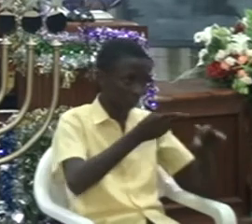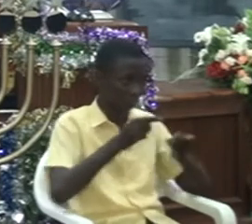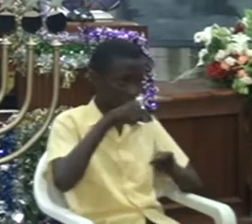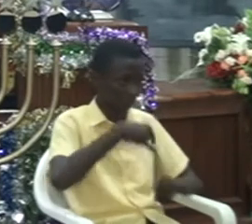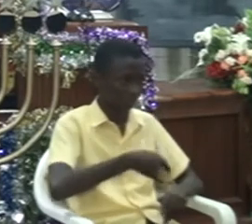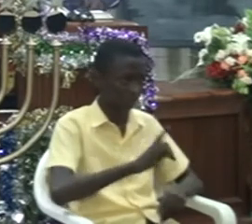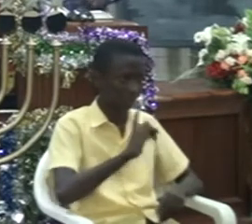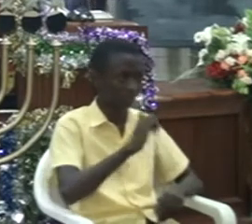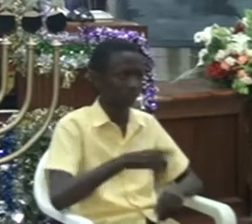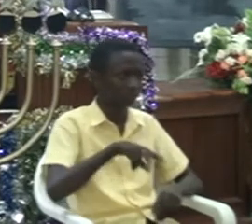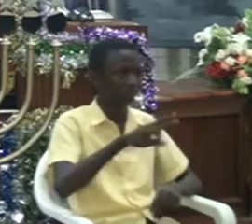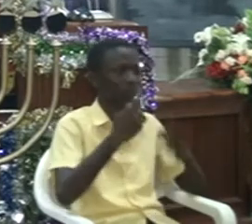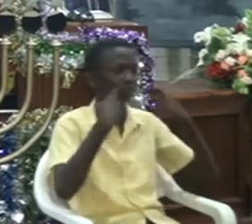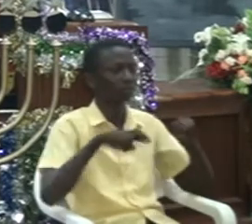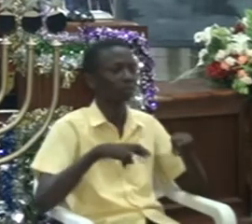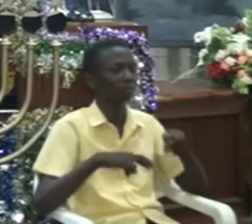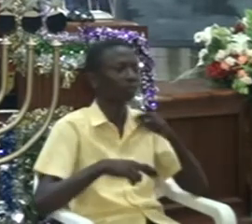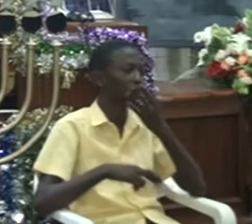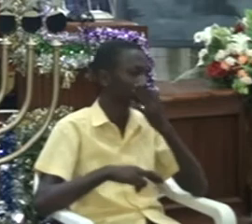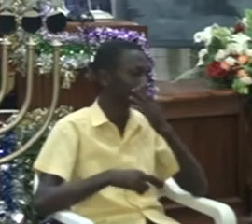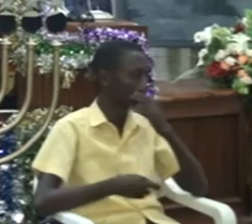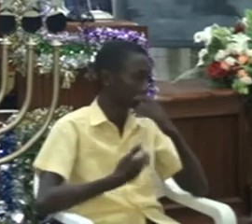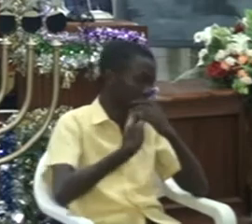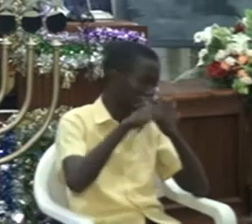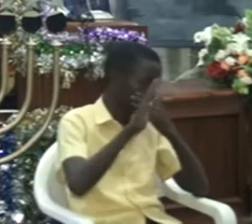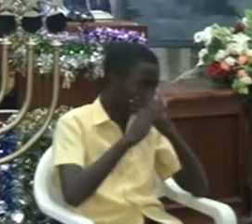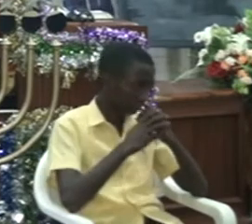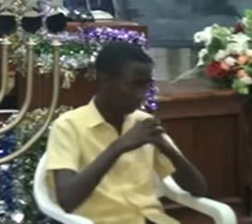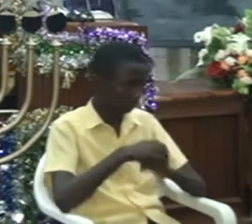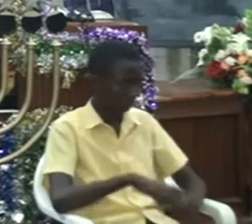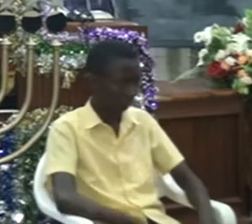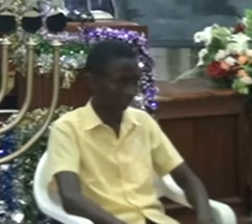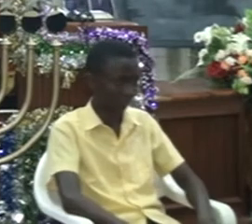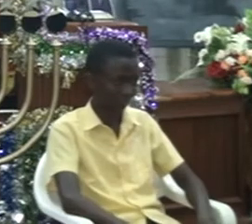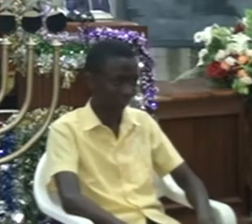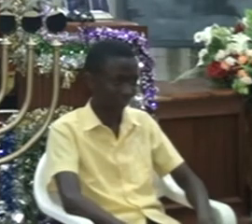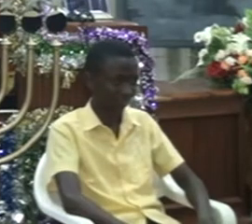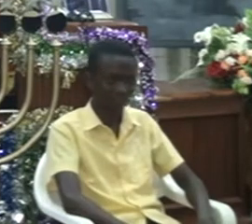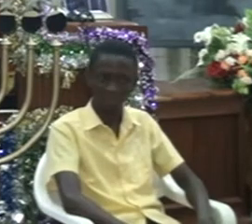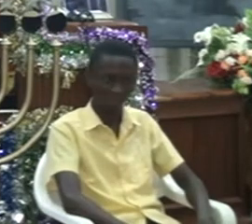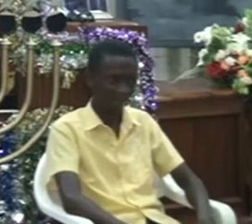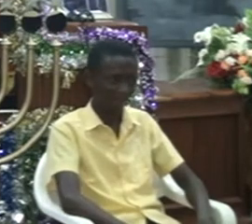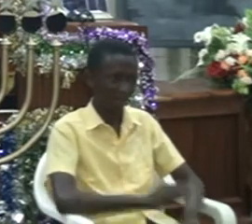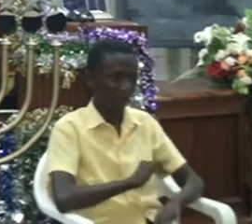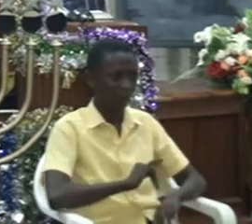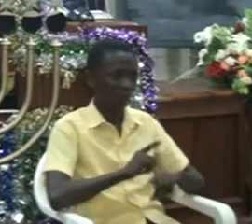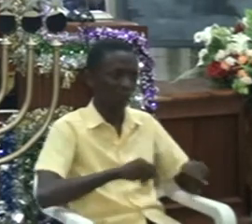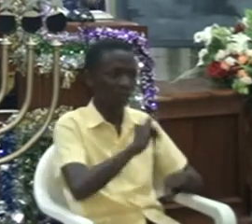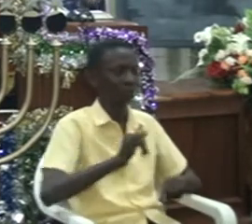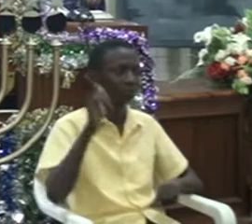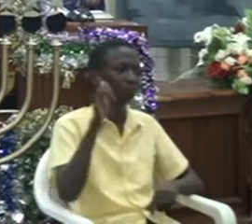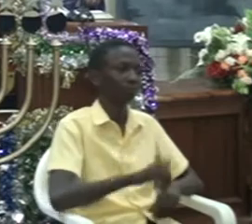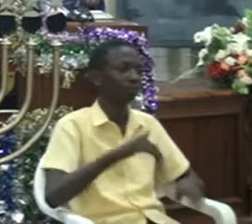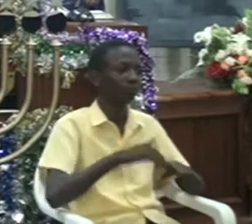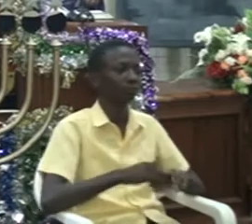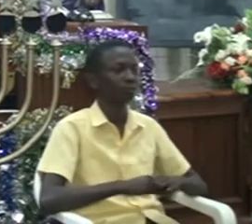ça vous regarde pas. Lakini na ukitaka ikuwe ndio majibu yako, binakuangalia we hapana mimi. Mais je reste dans la pensée des deux